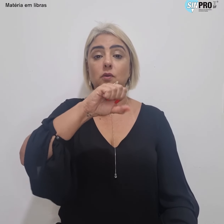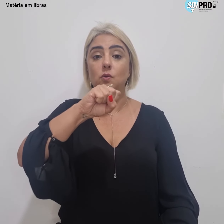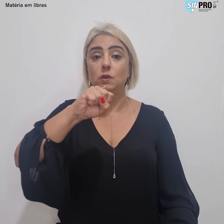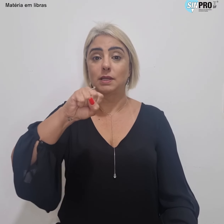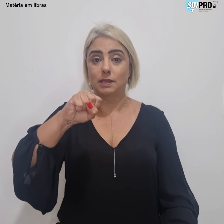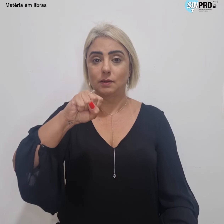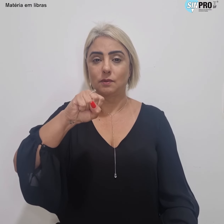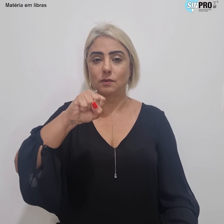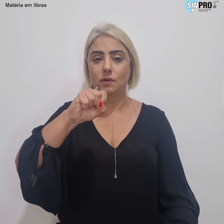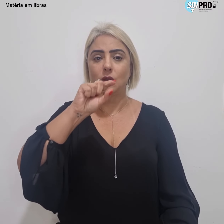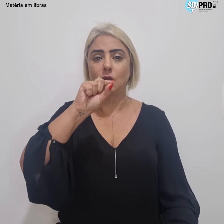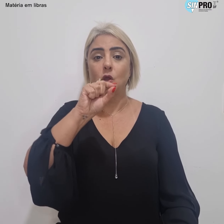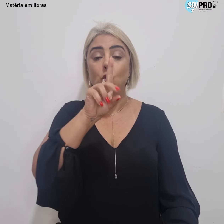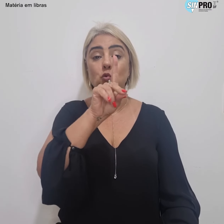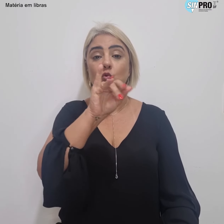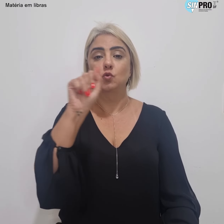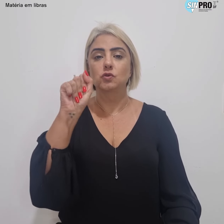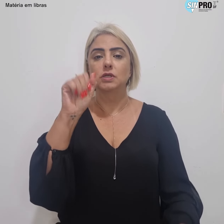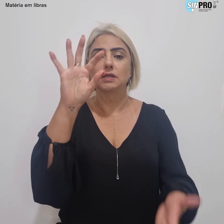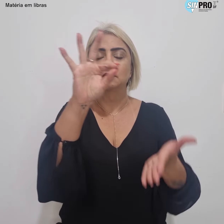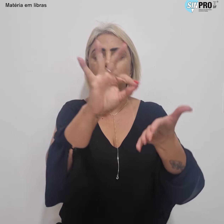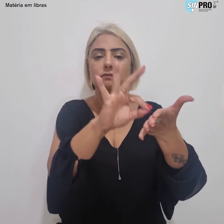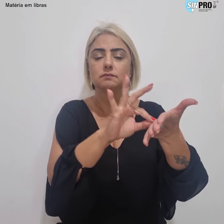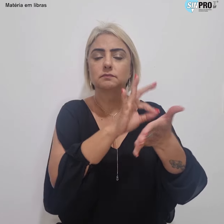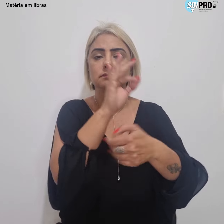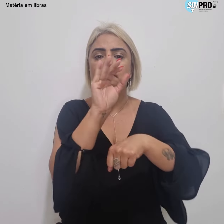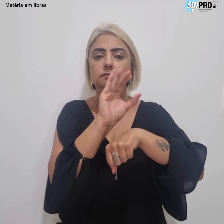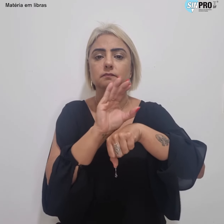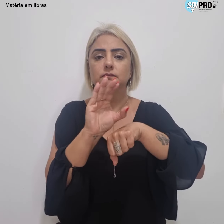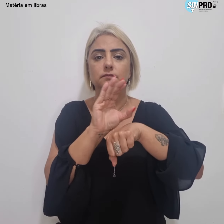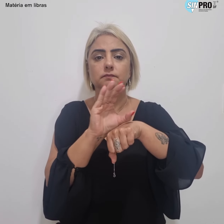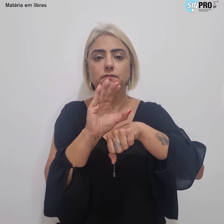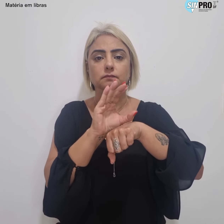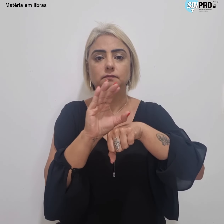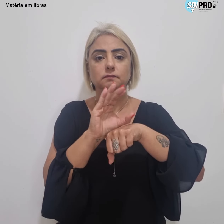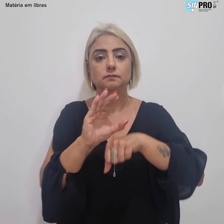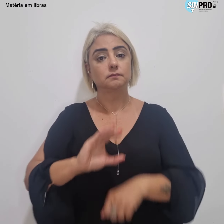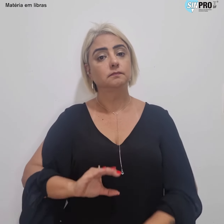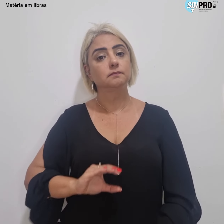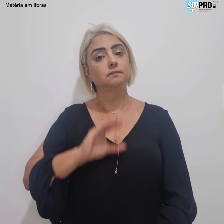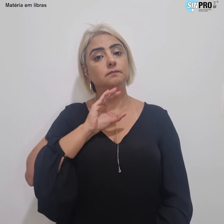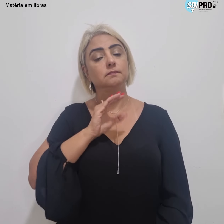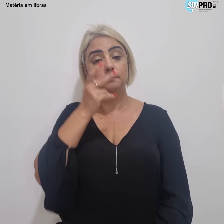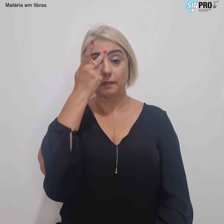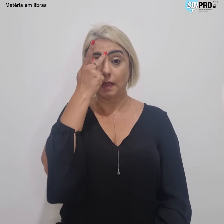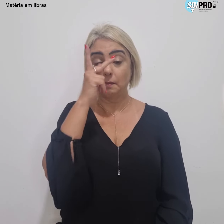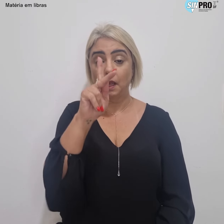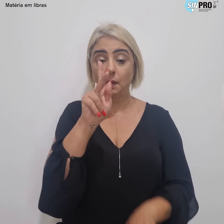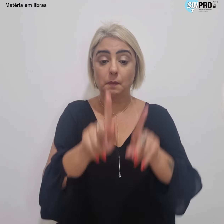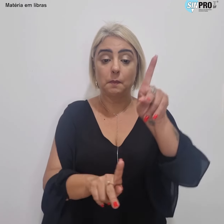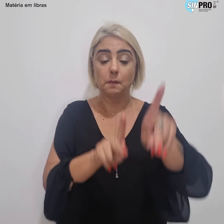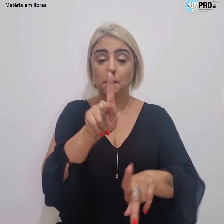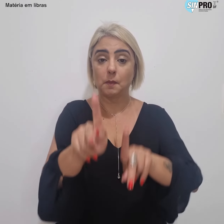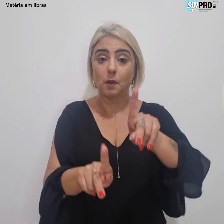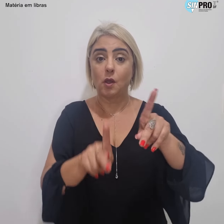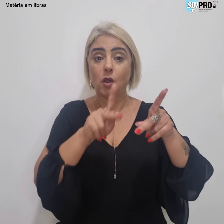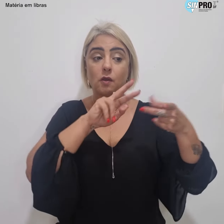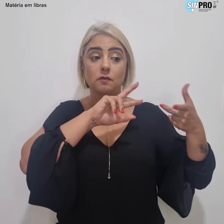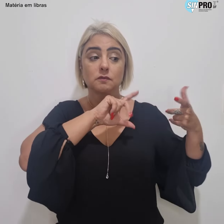1988, data de promulgação da Constituição Cidadã, para que povos originários exijam